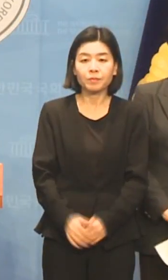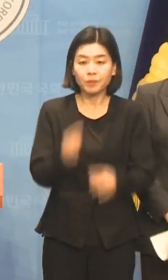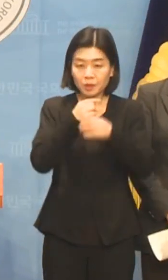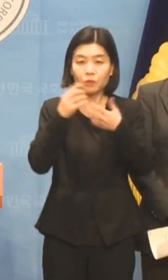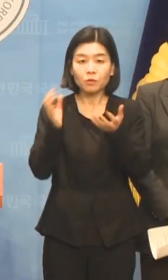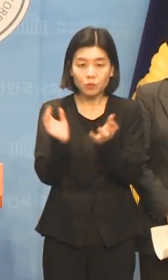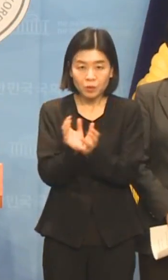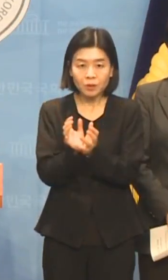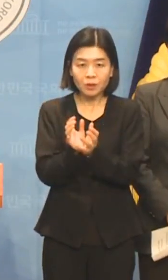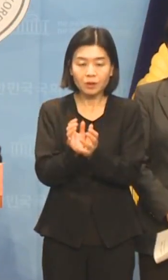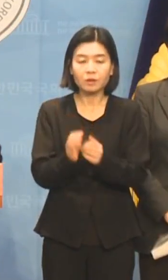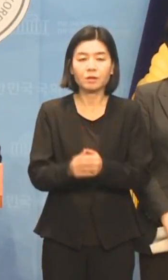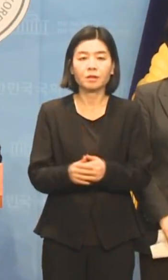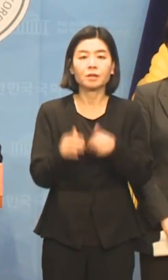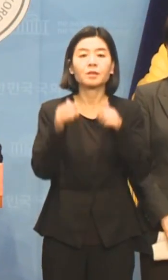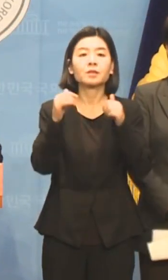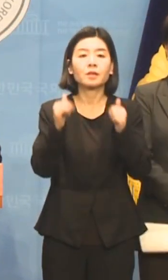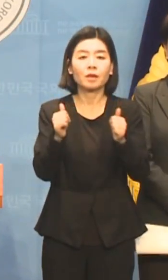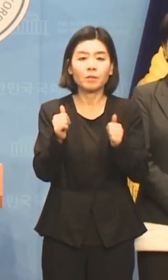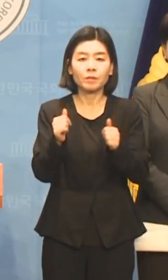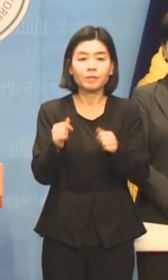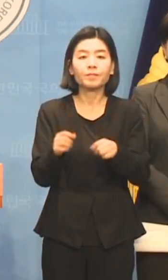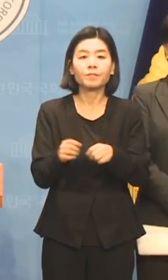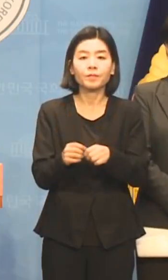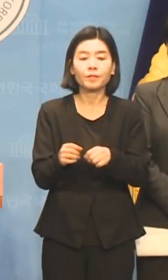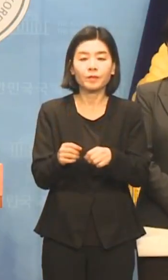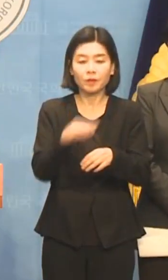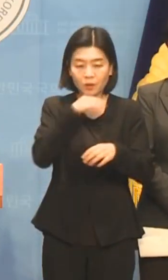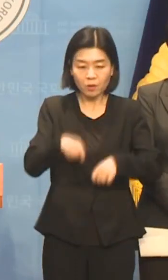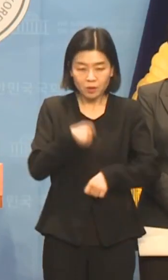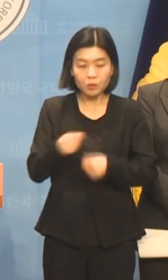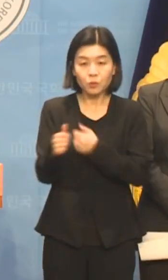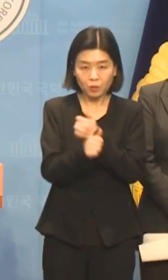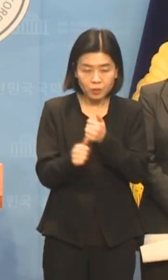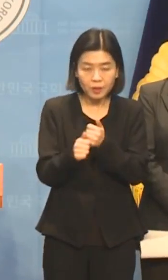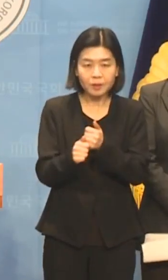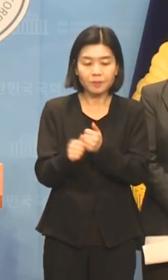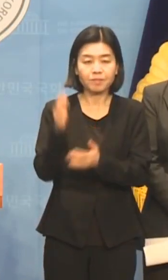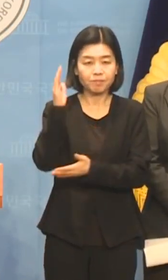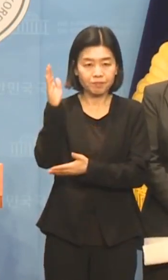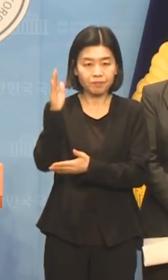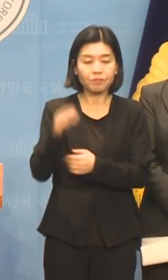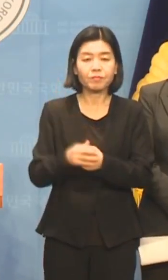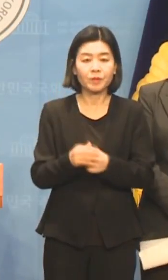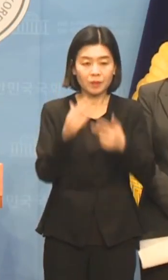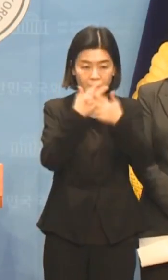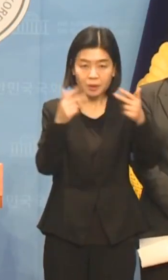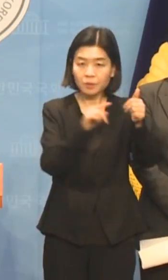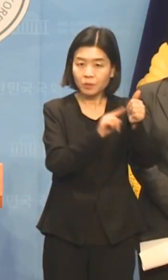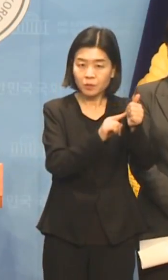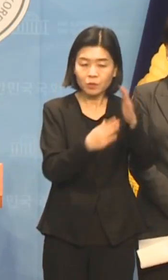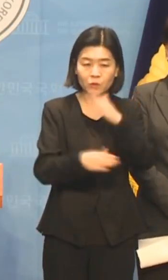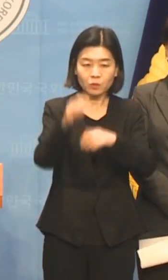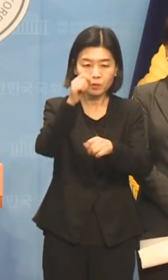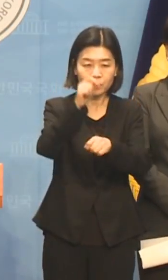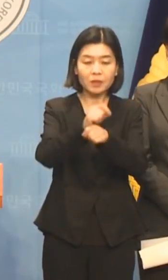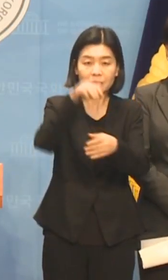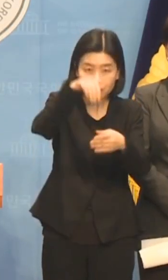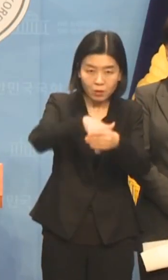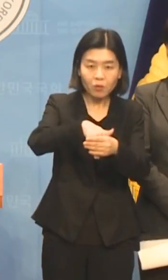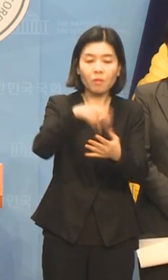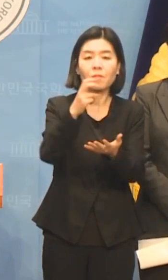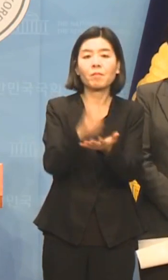민주당 사검도기 기자회견. 이재명 대표 공직선거법 항소심에